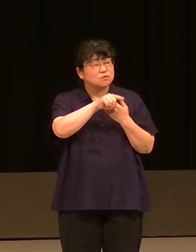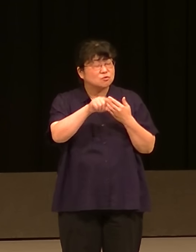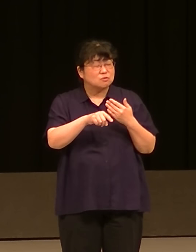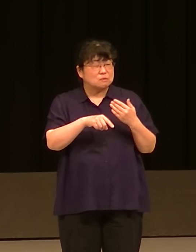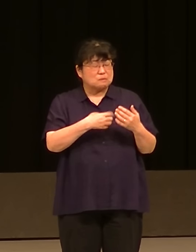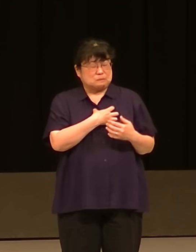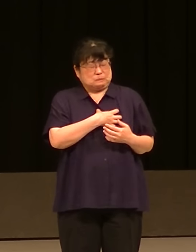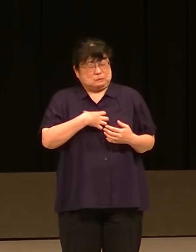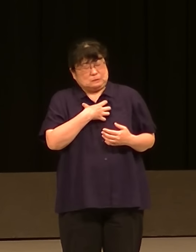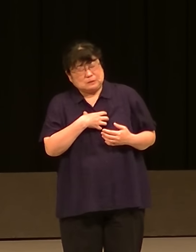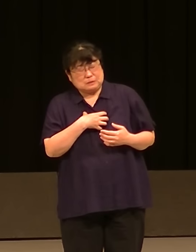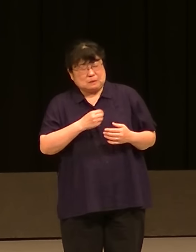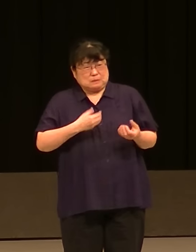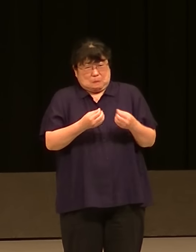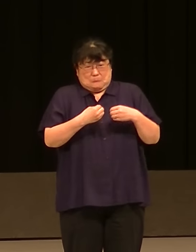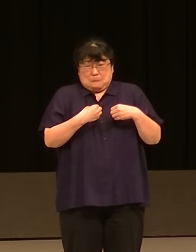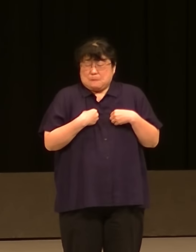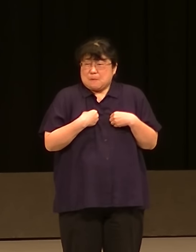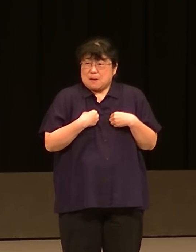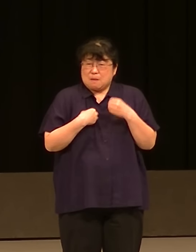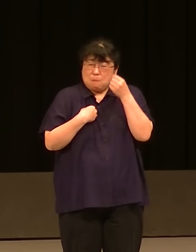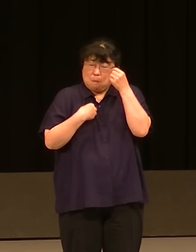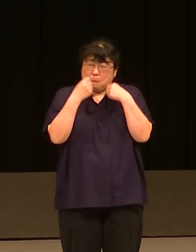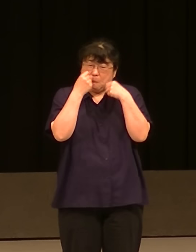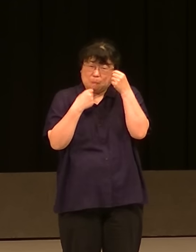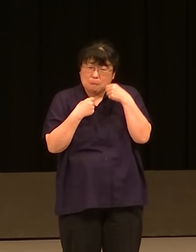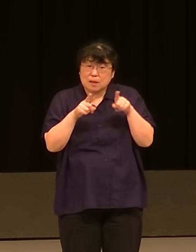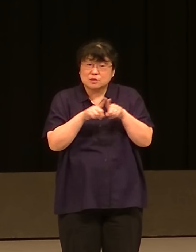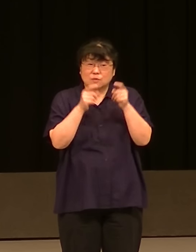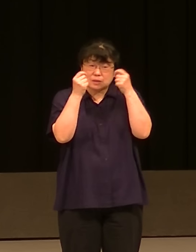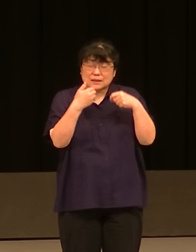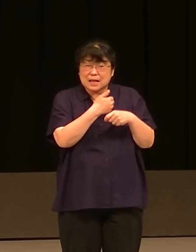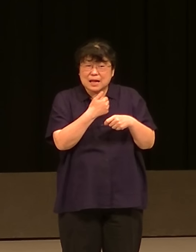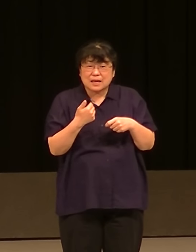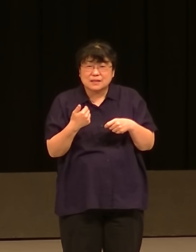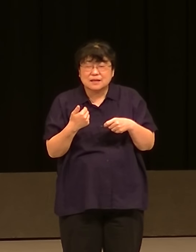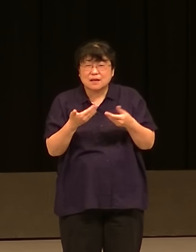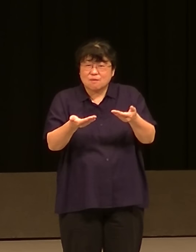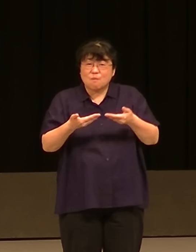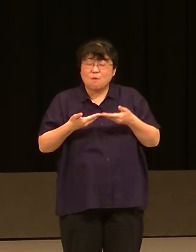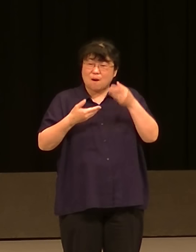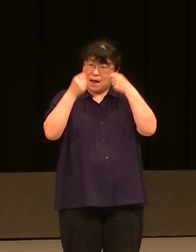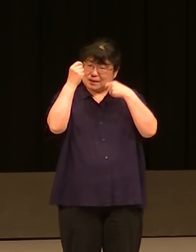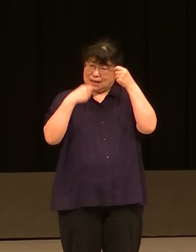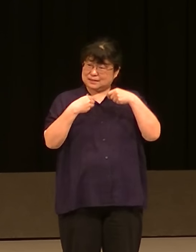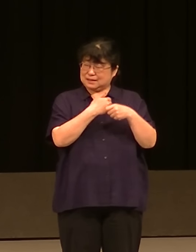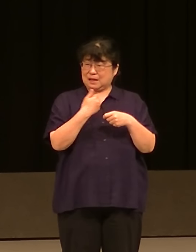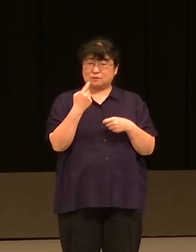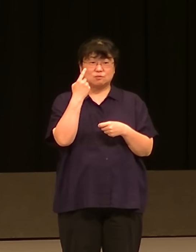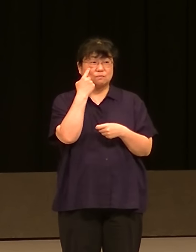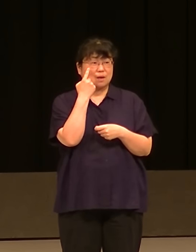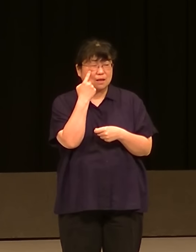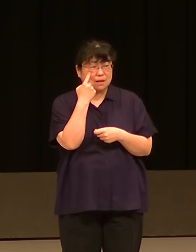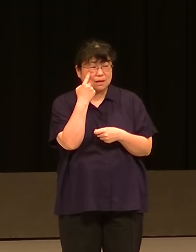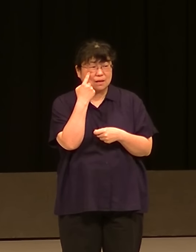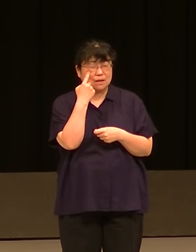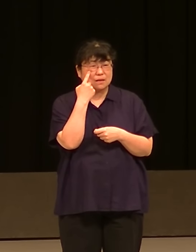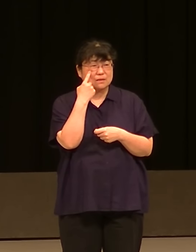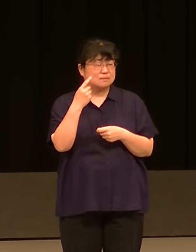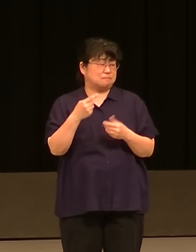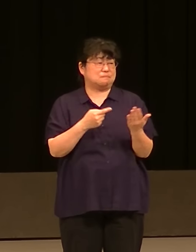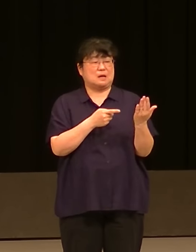け止めてもらい泣きをすることのできる目、もらい泣きの涙を流せる目、それがこの人たち